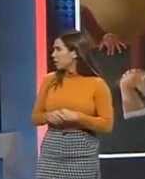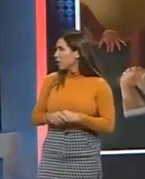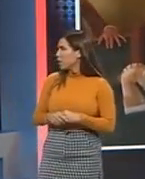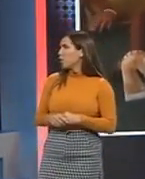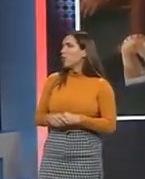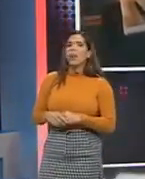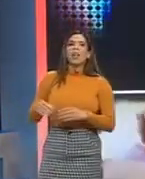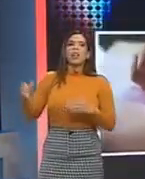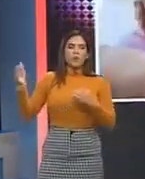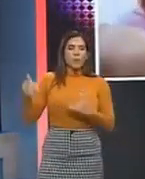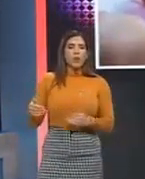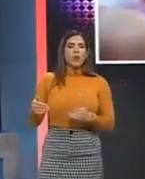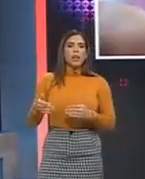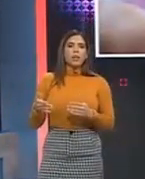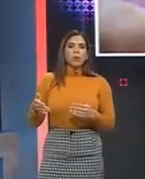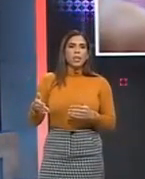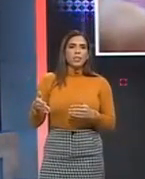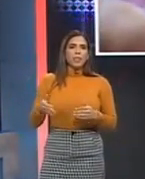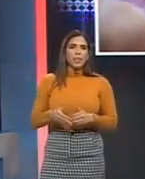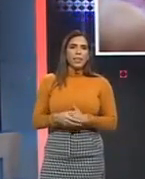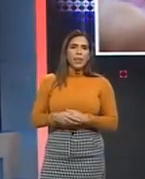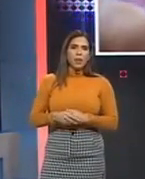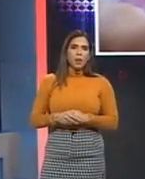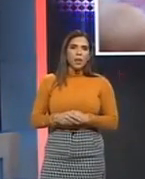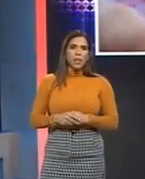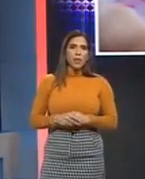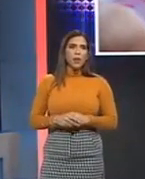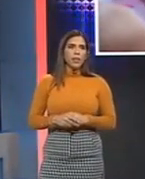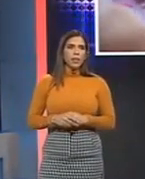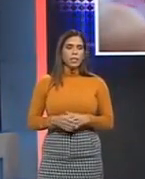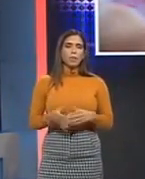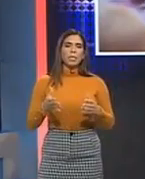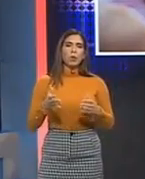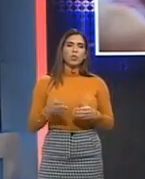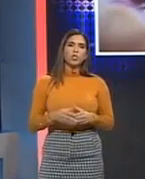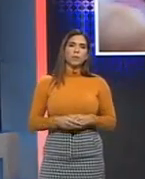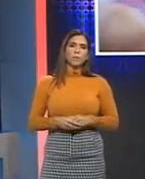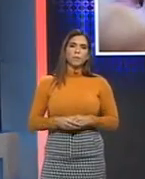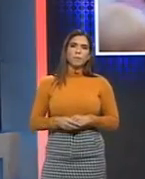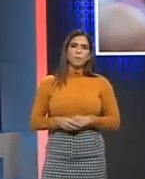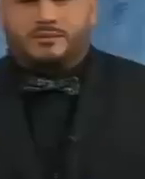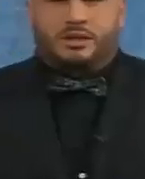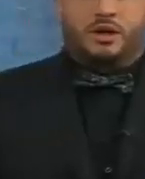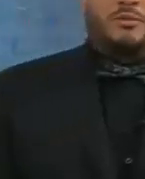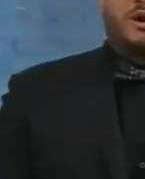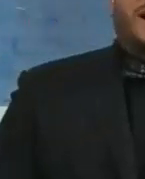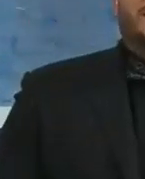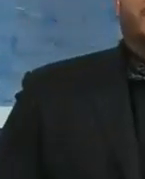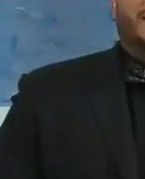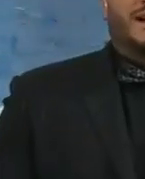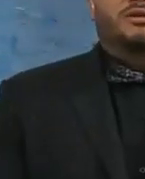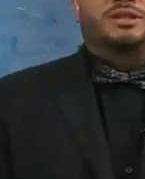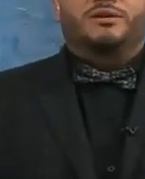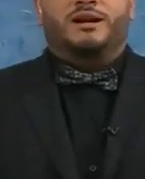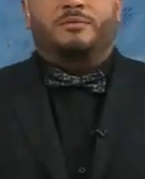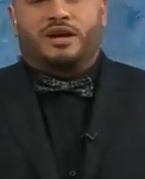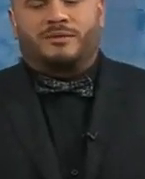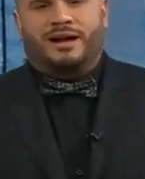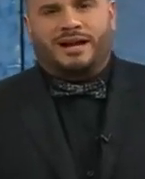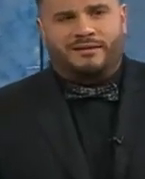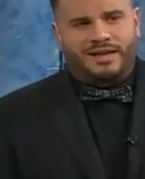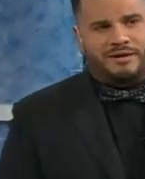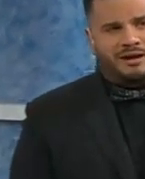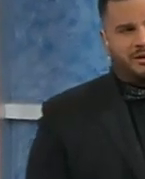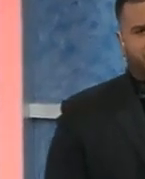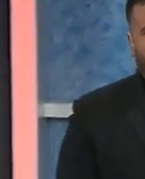este contrato, lo firmó el actual secretario Eligio Hernández. Pasamos con Jay. Bueno, antes de continuar el